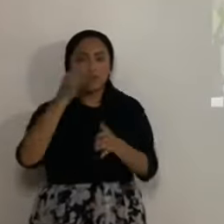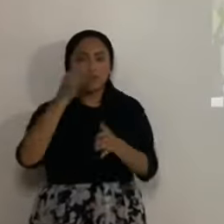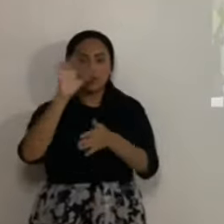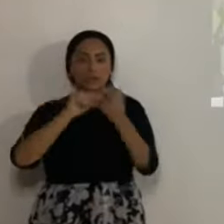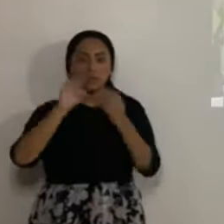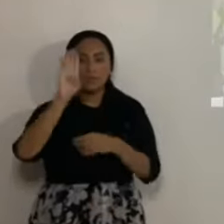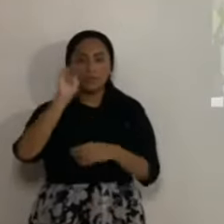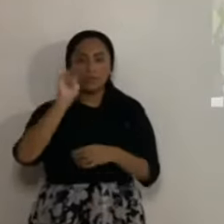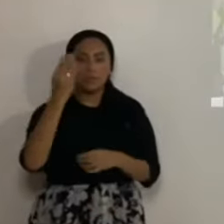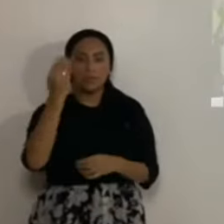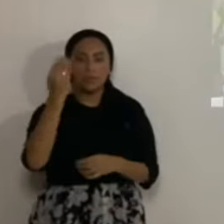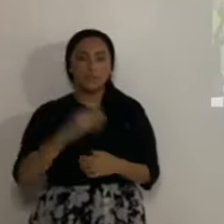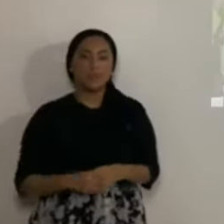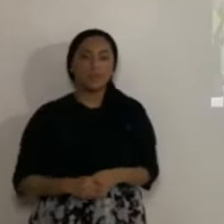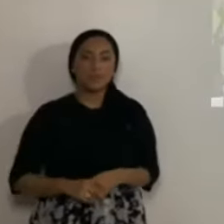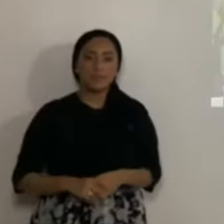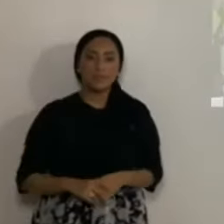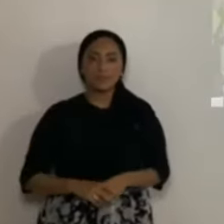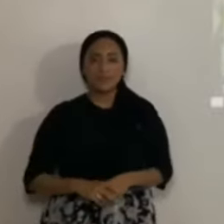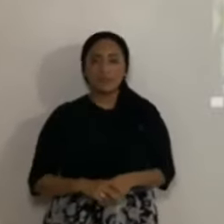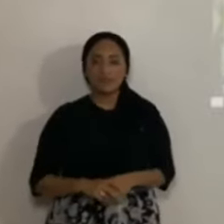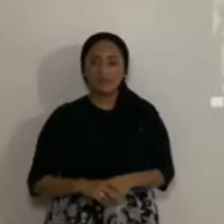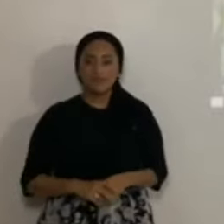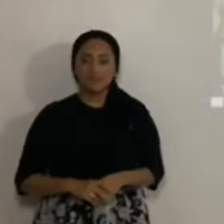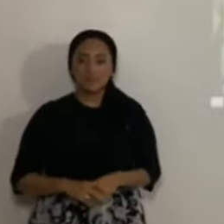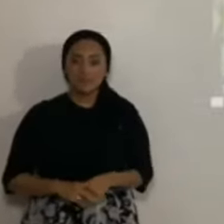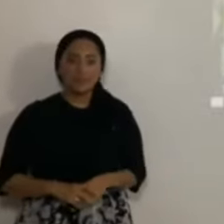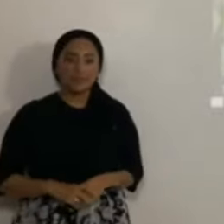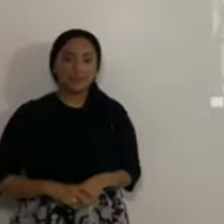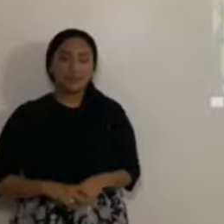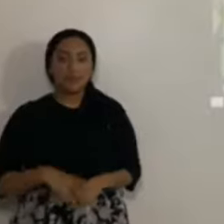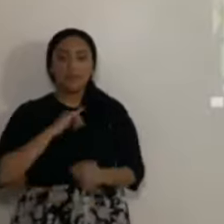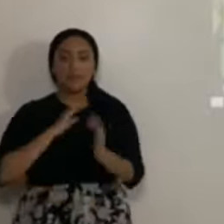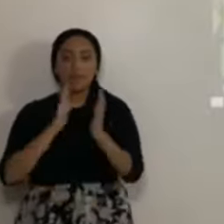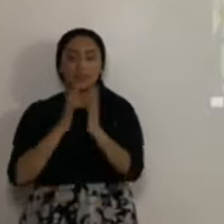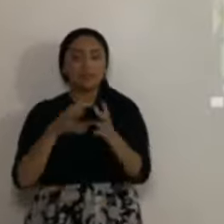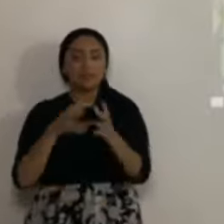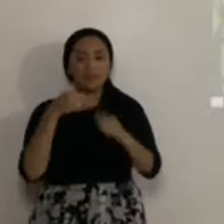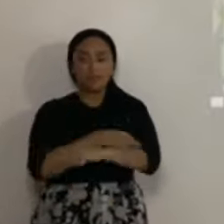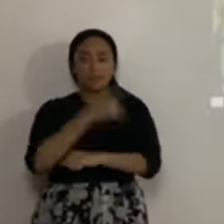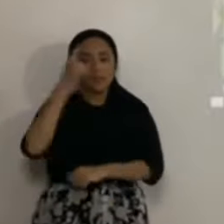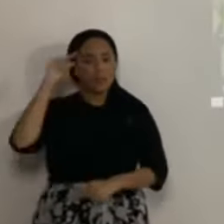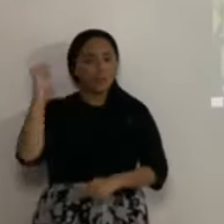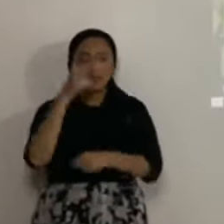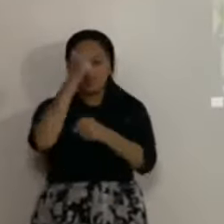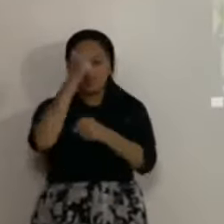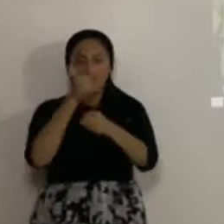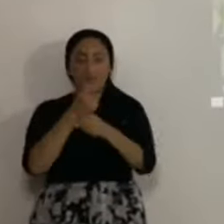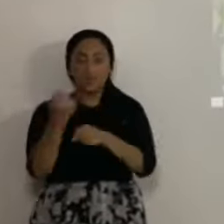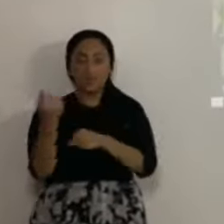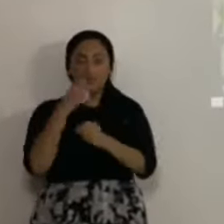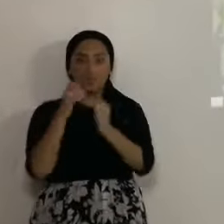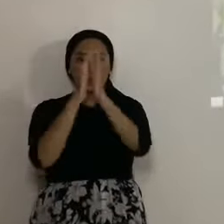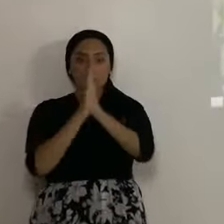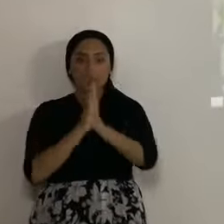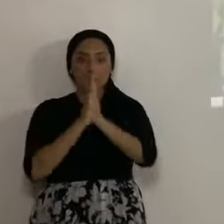voy a leer, de acuerdo, sí, y estoy orando fuertemente por todos los hermanos que piden oración,